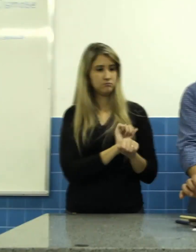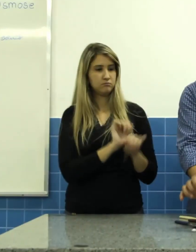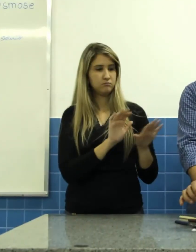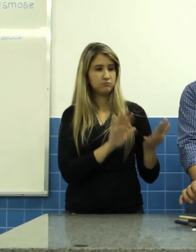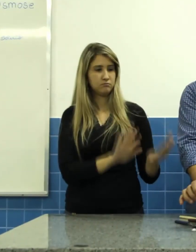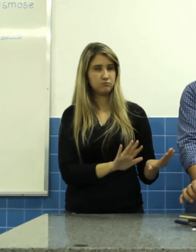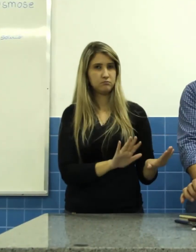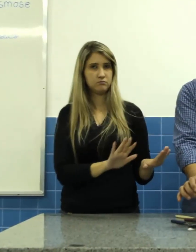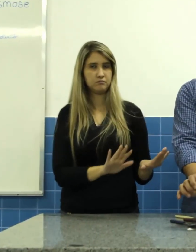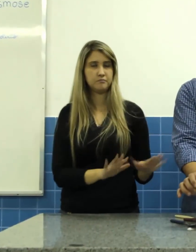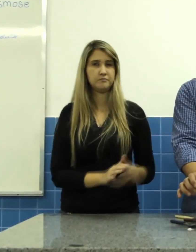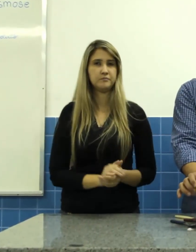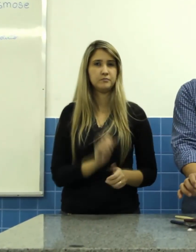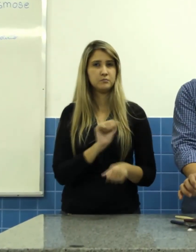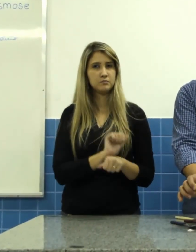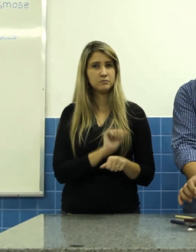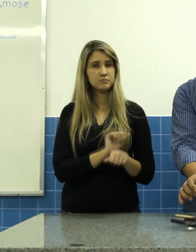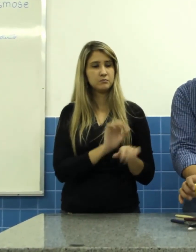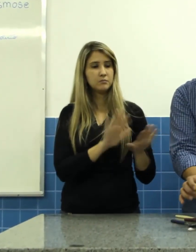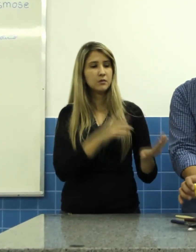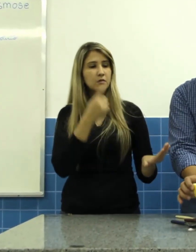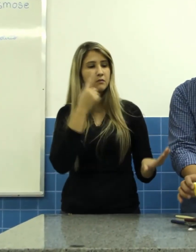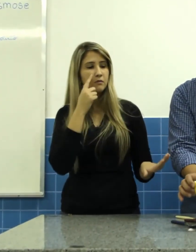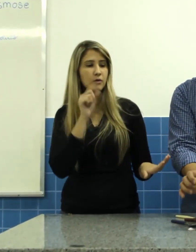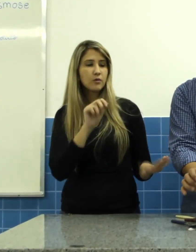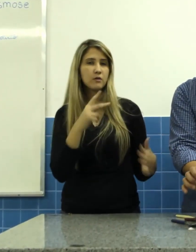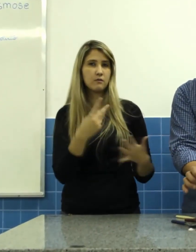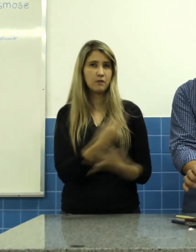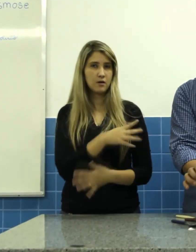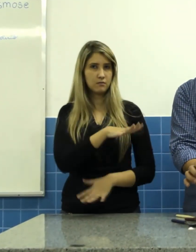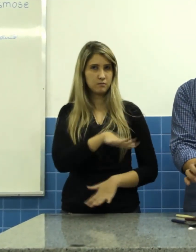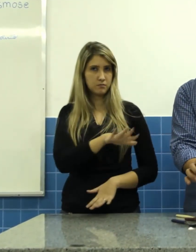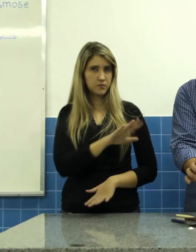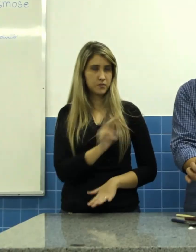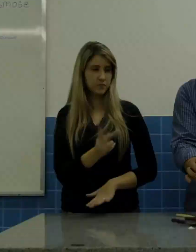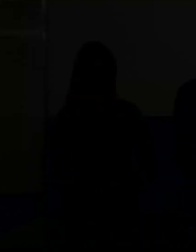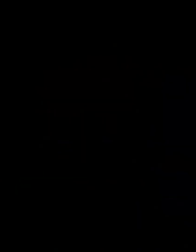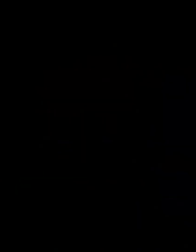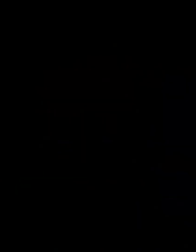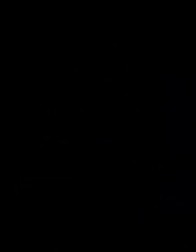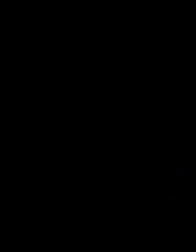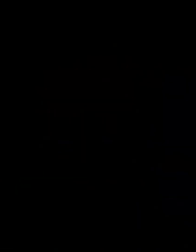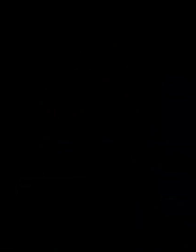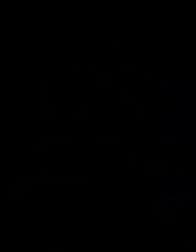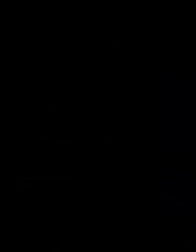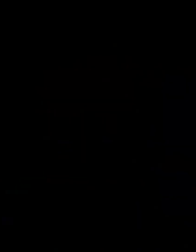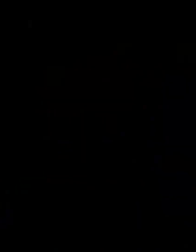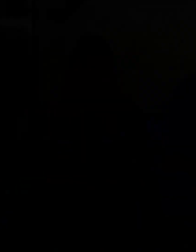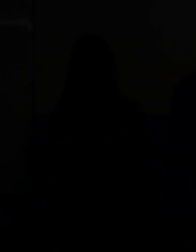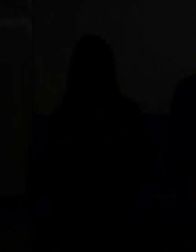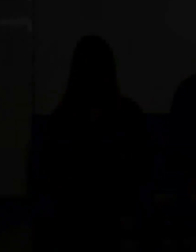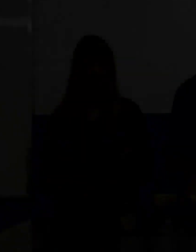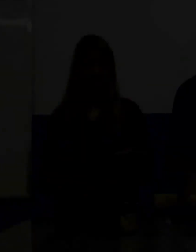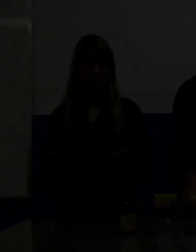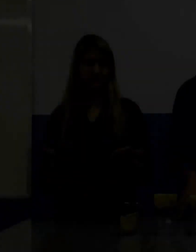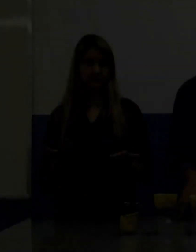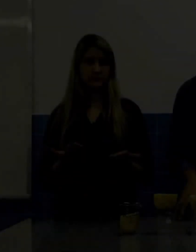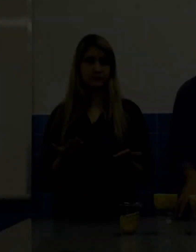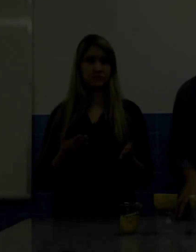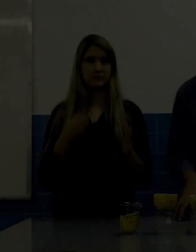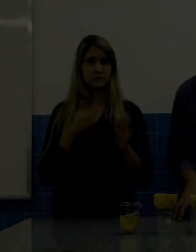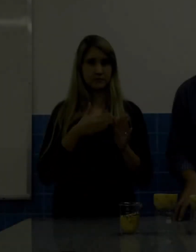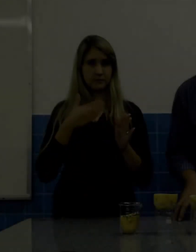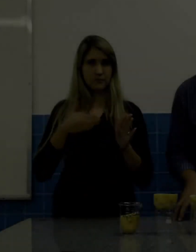em repouso para verificar o que vai ocorrer. É claro que em